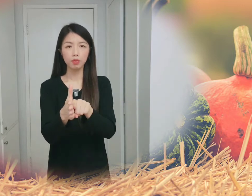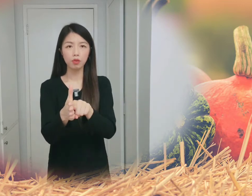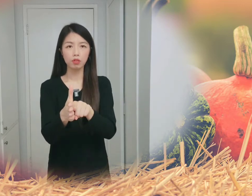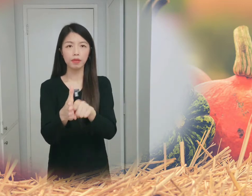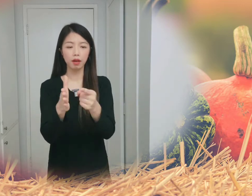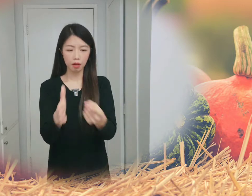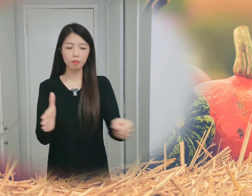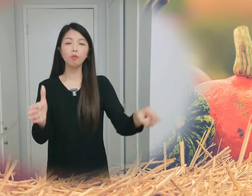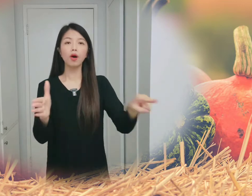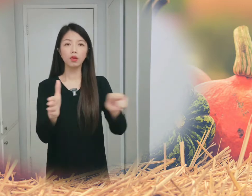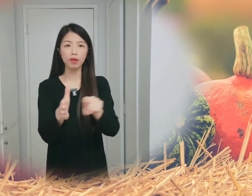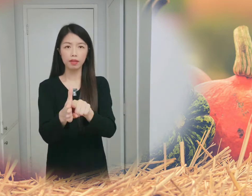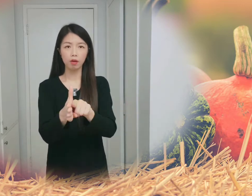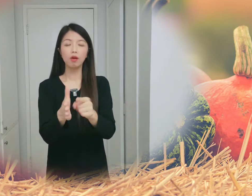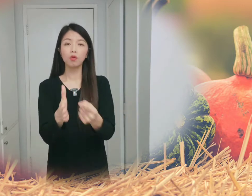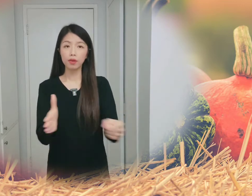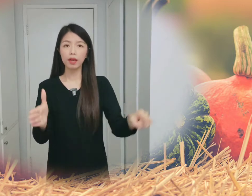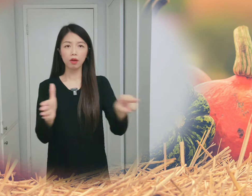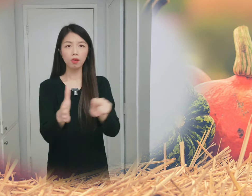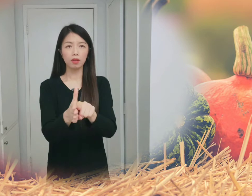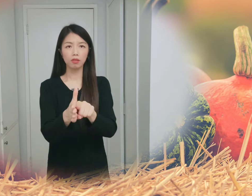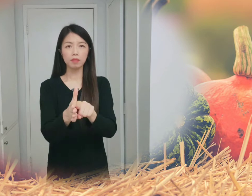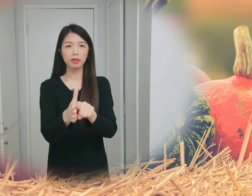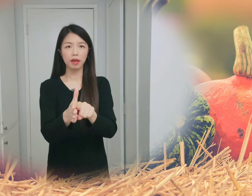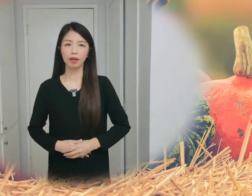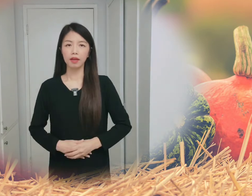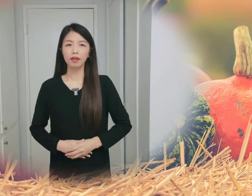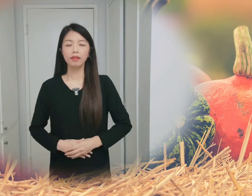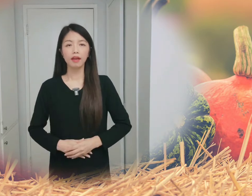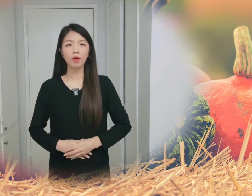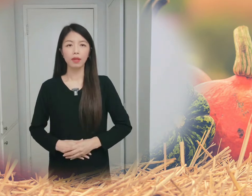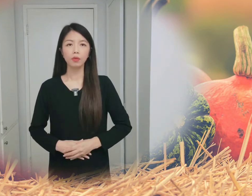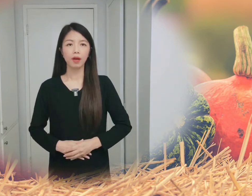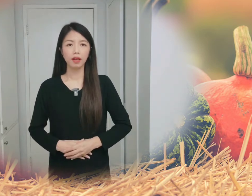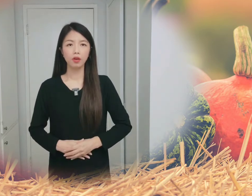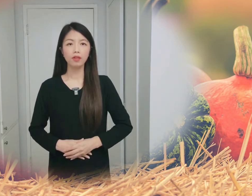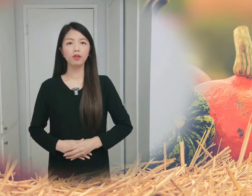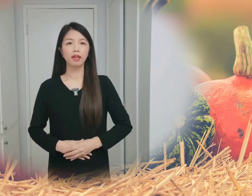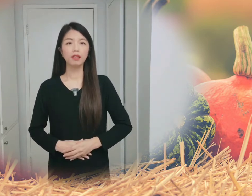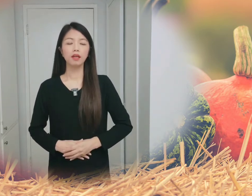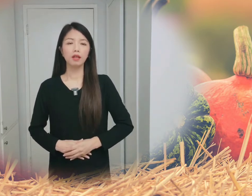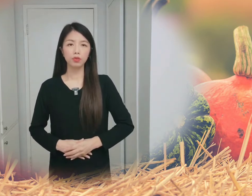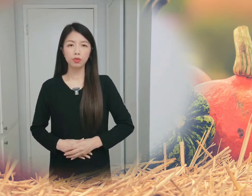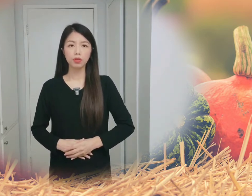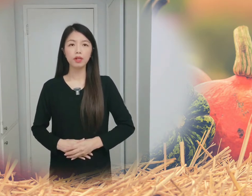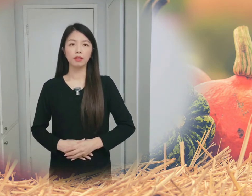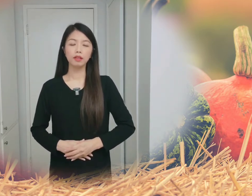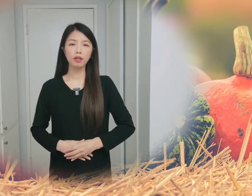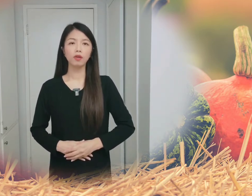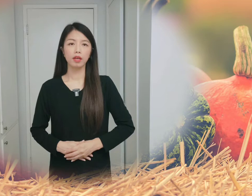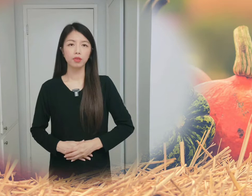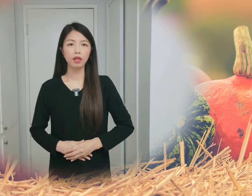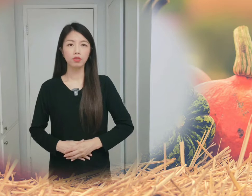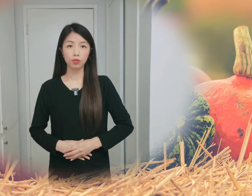바닥에 붙여주시면 돼요. 뭐뭐 하기 위해서 이런 뜻입니다. 내가 왔노라. 여기서 나는 주를